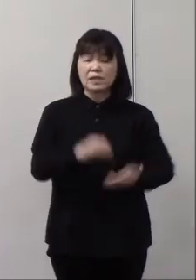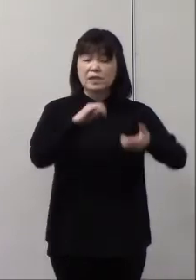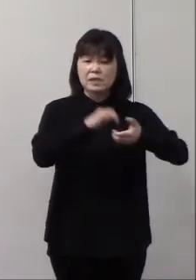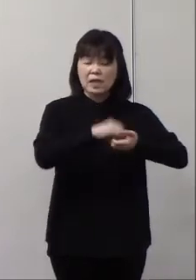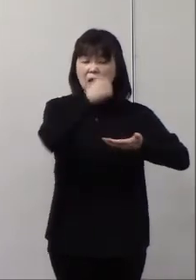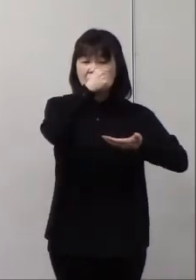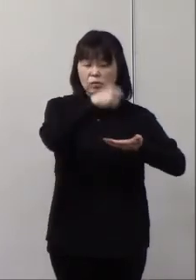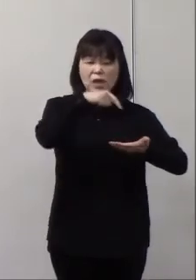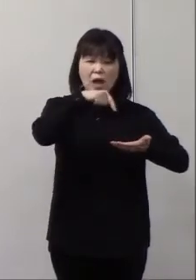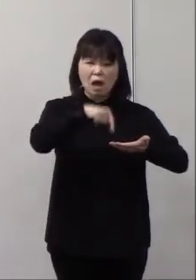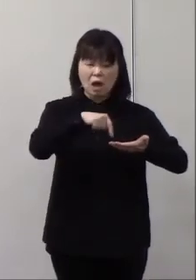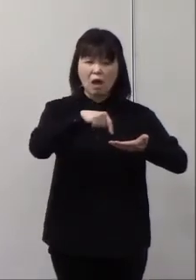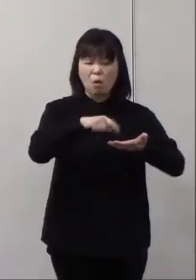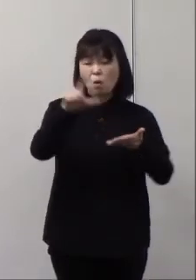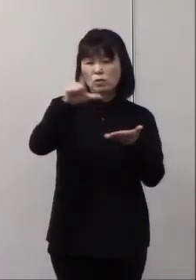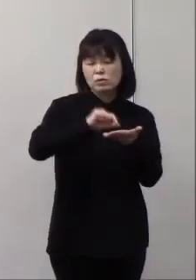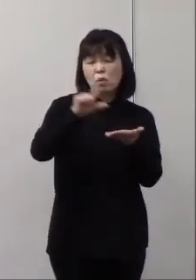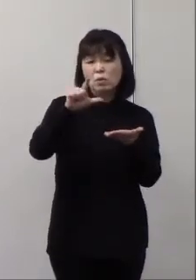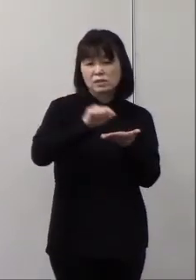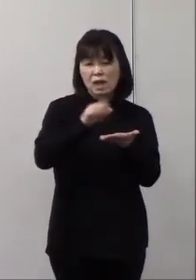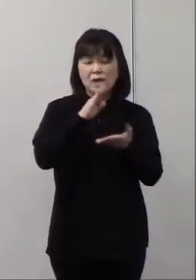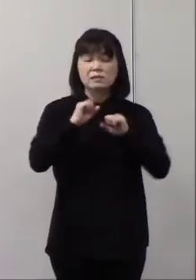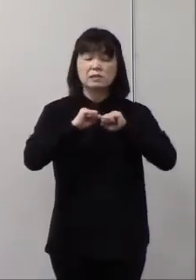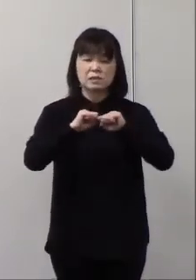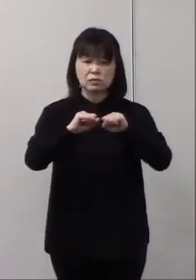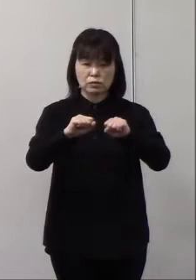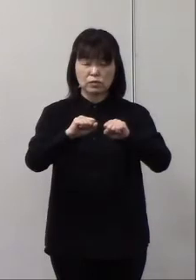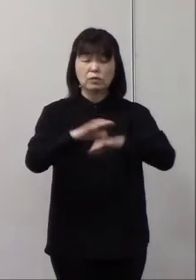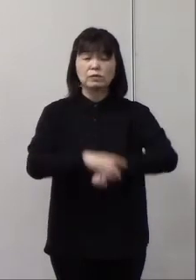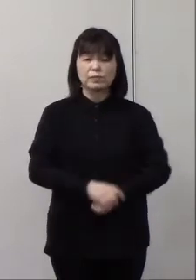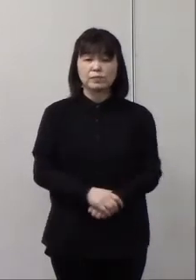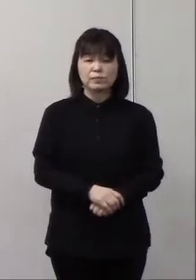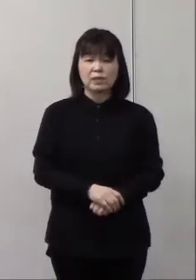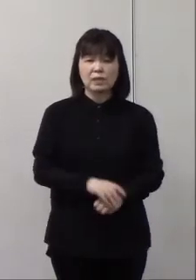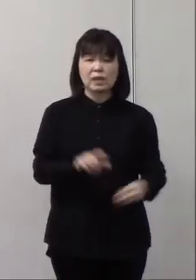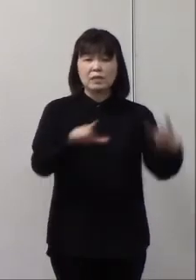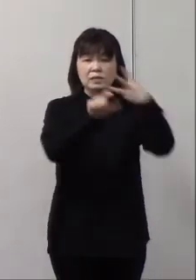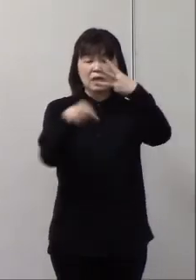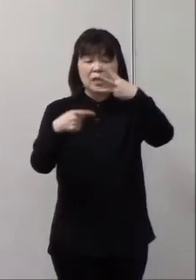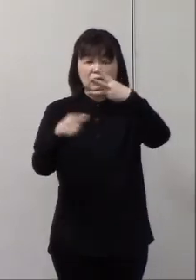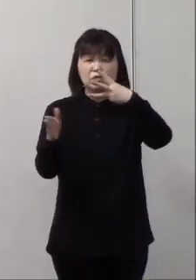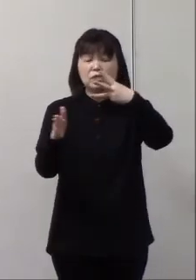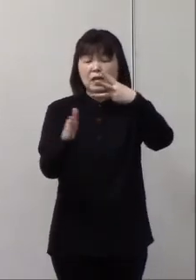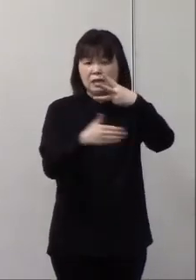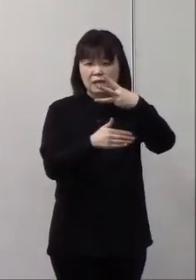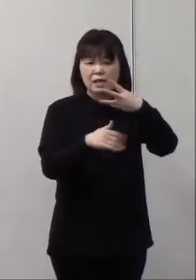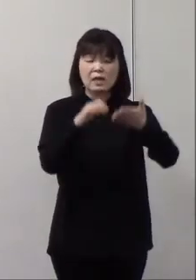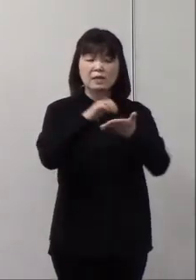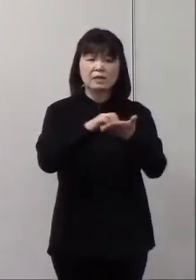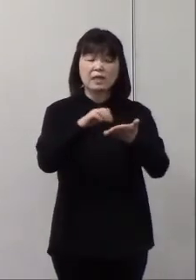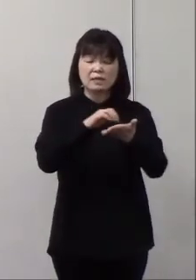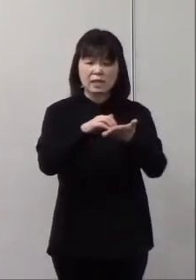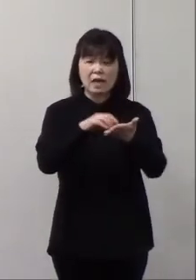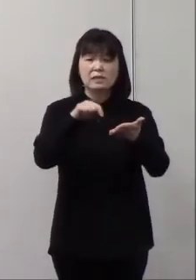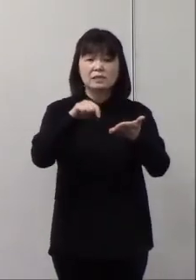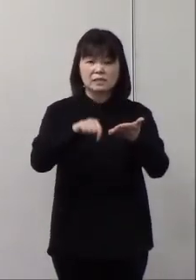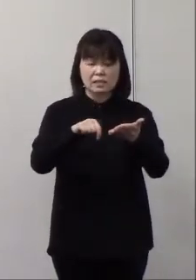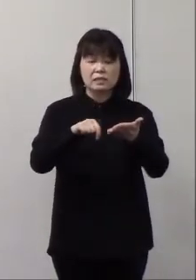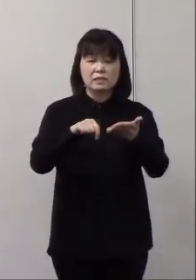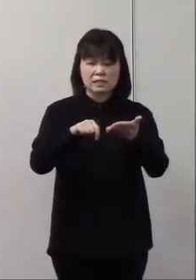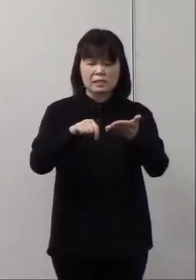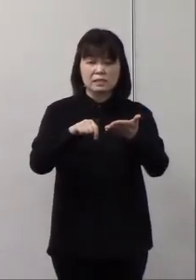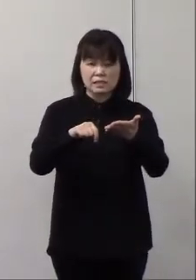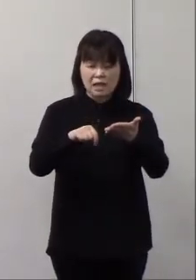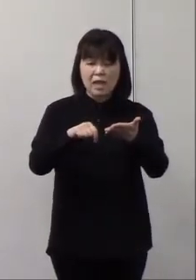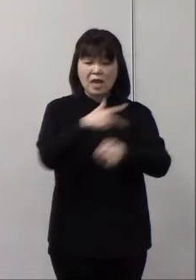っていくということでございまして、で、まあ、3月1日から起算して7日前までの検査